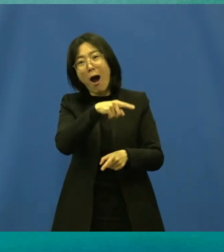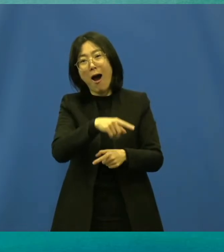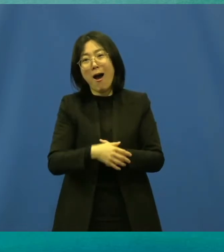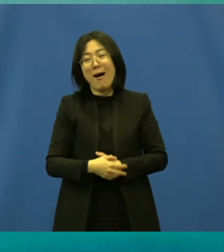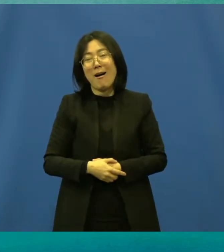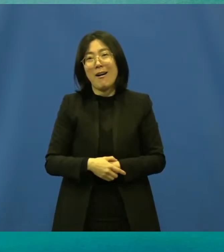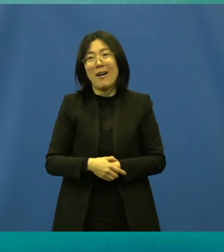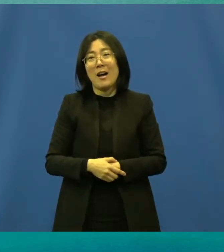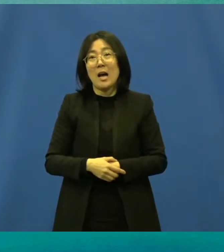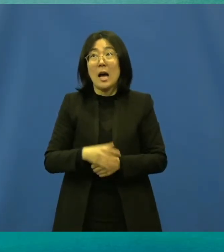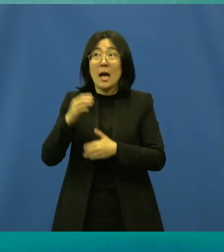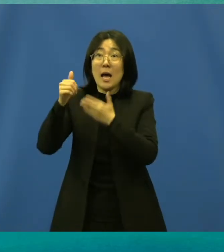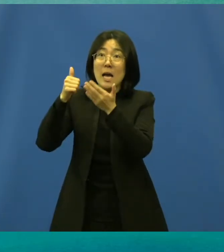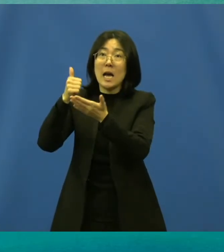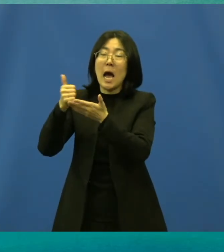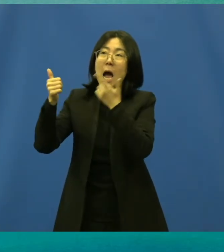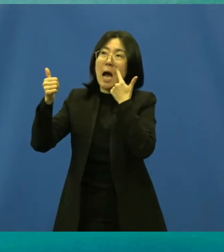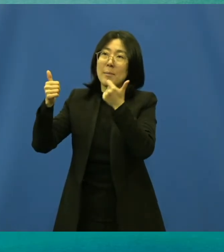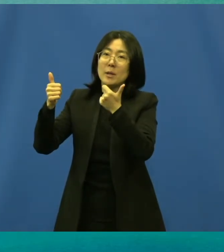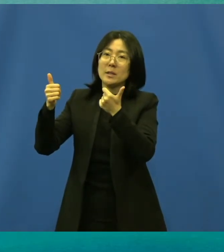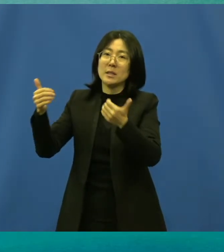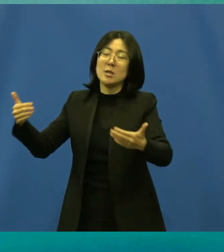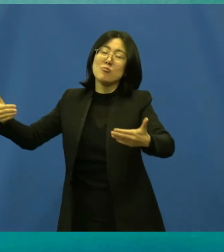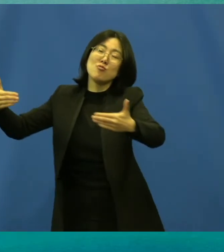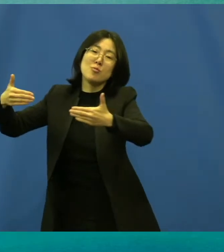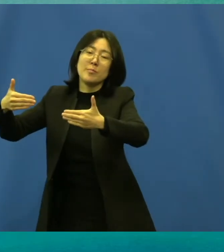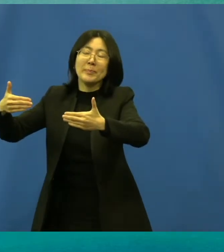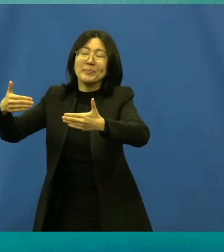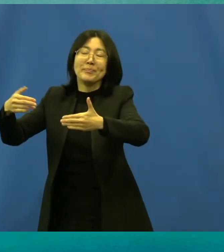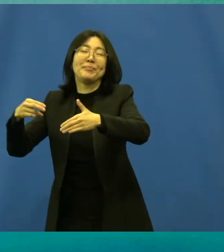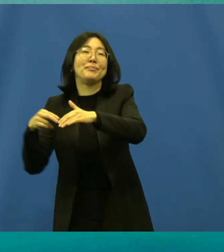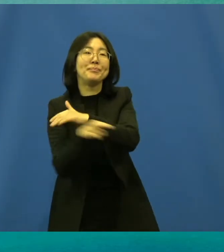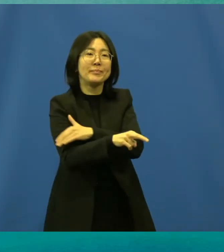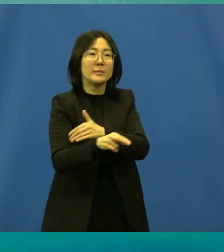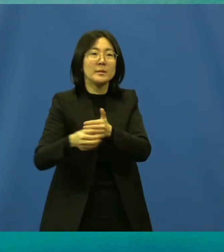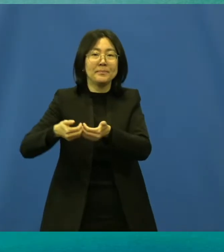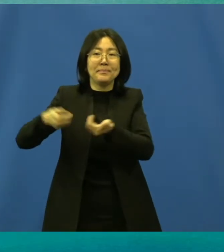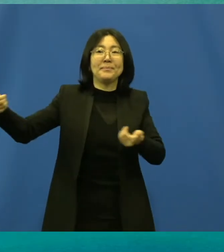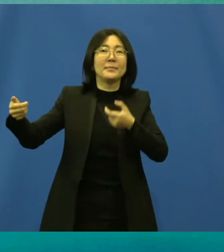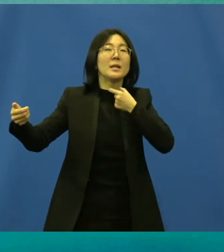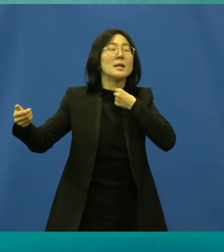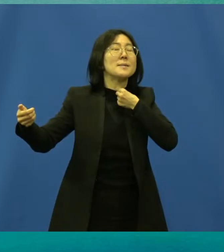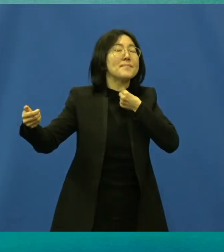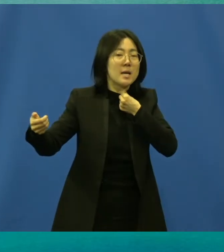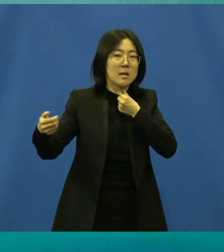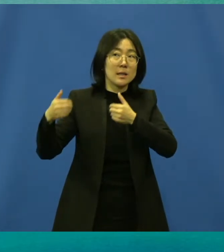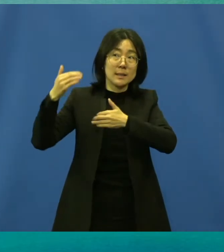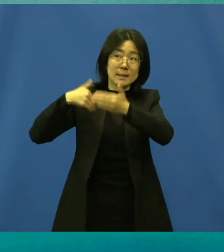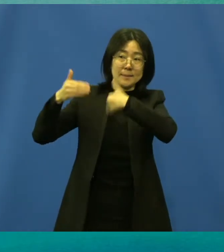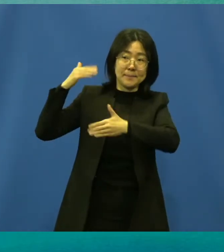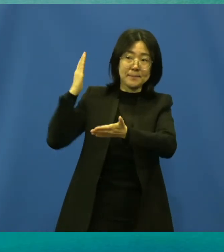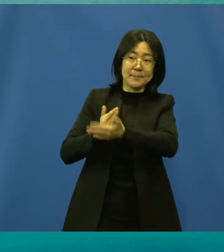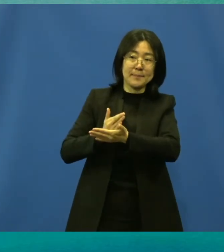그는 하나님 아버지의 품을 거부합니다. 가능한 아버지로부터 멀리 떨어져 살고 싶어 합니다.